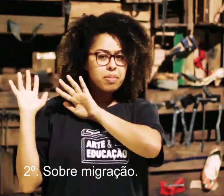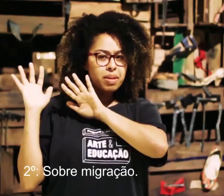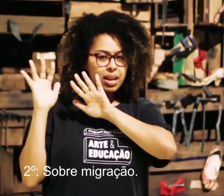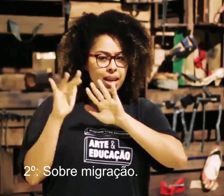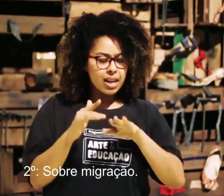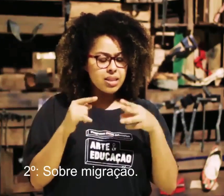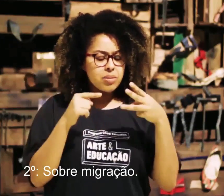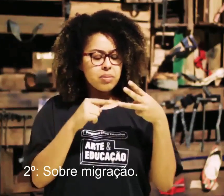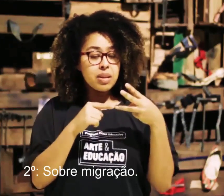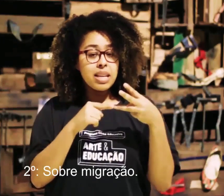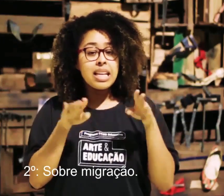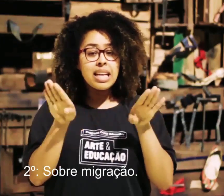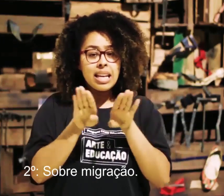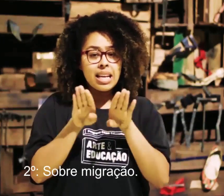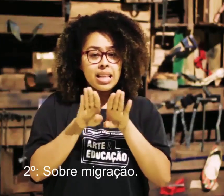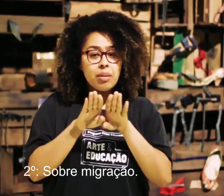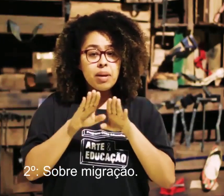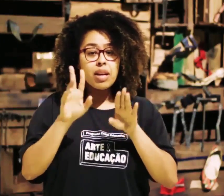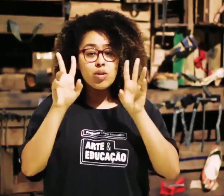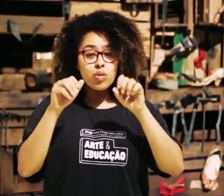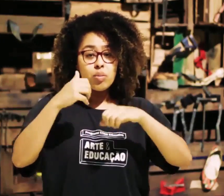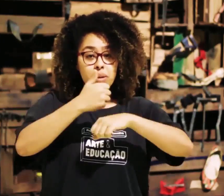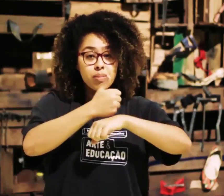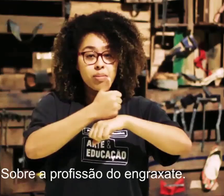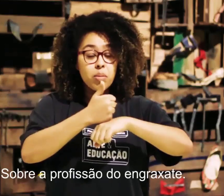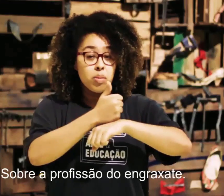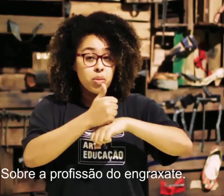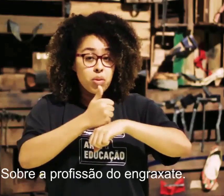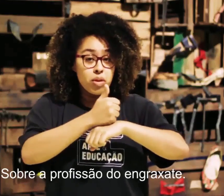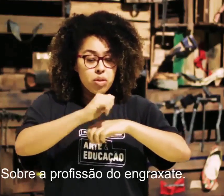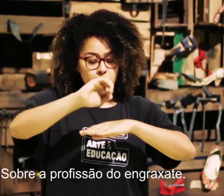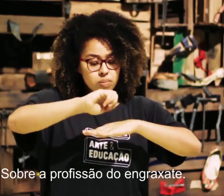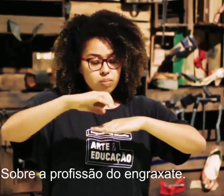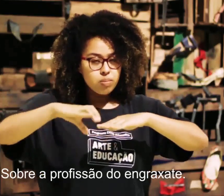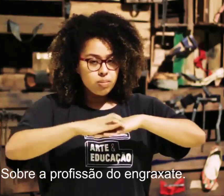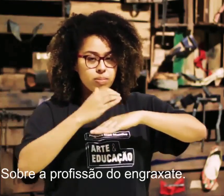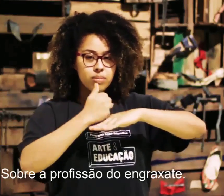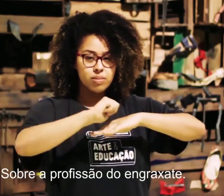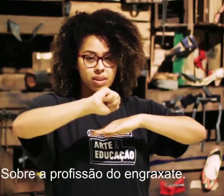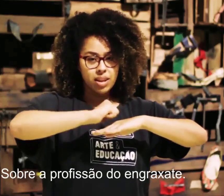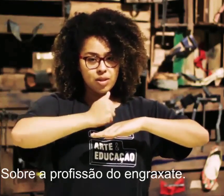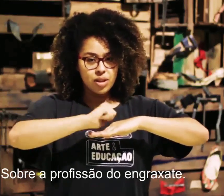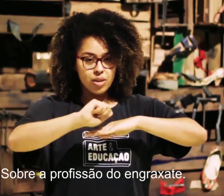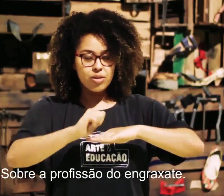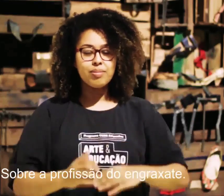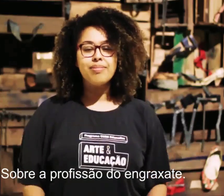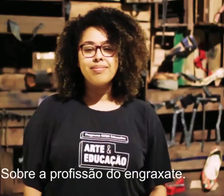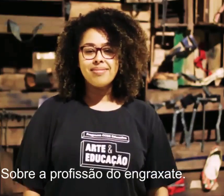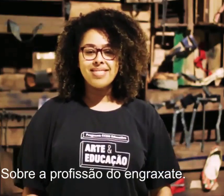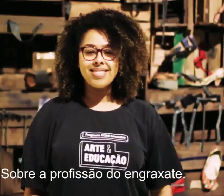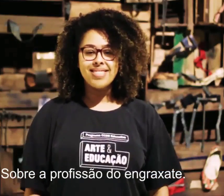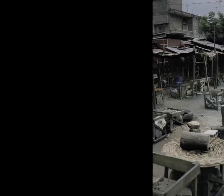Segundo, sobre migração. E terceiro, sobre a profissão do engraxate.